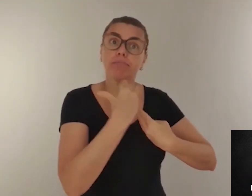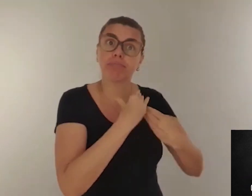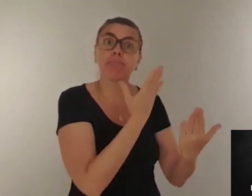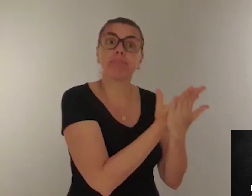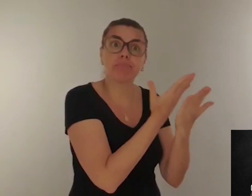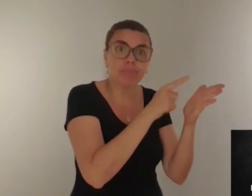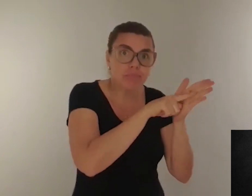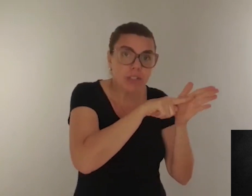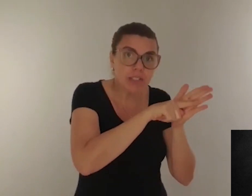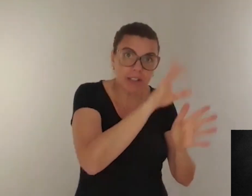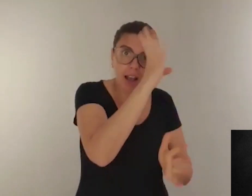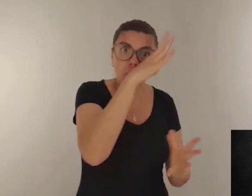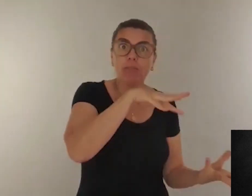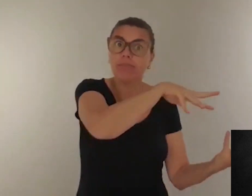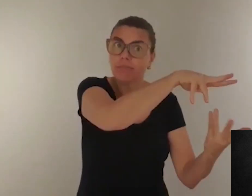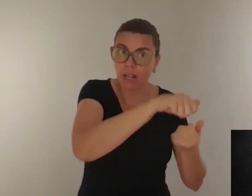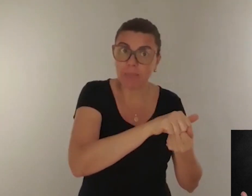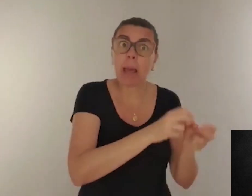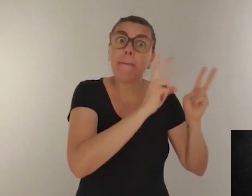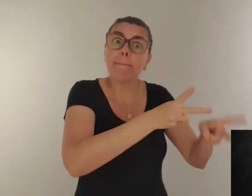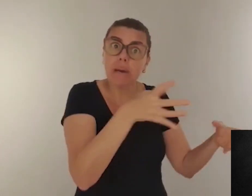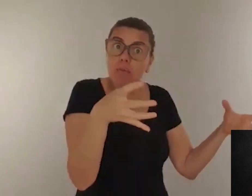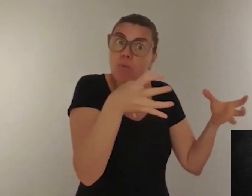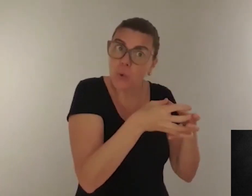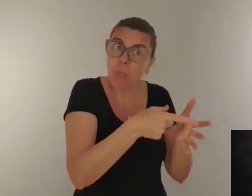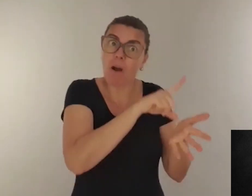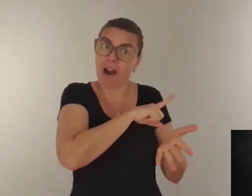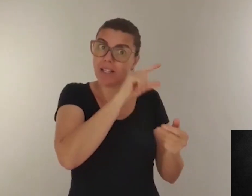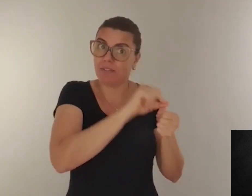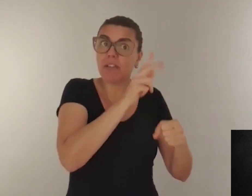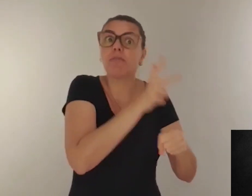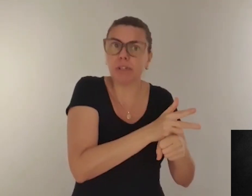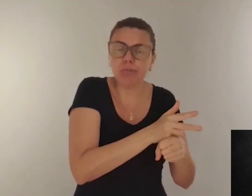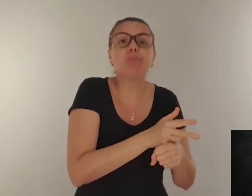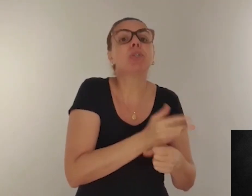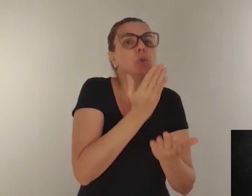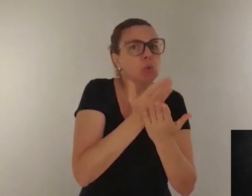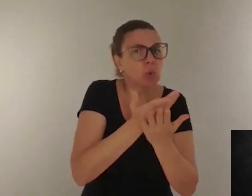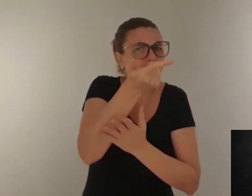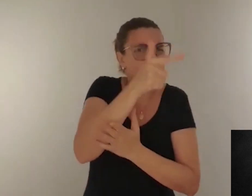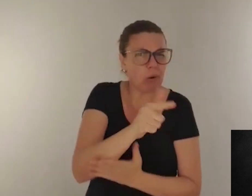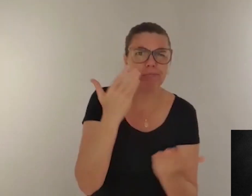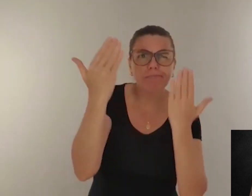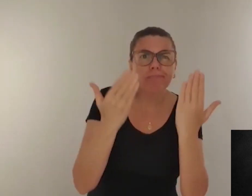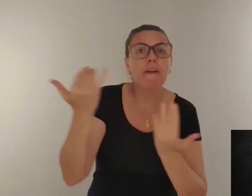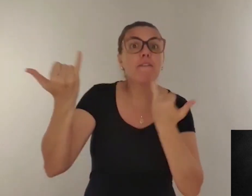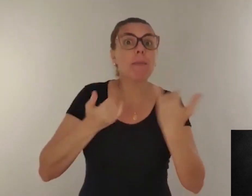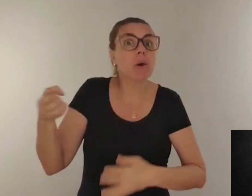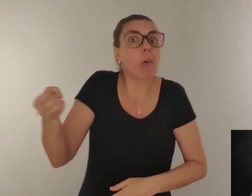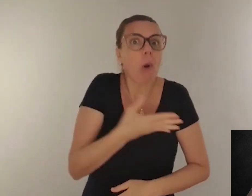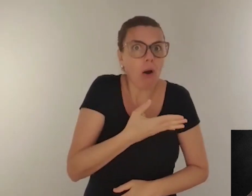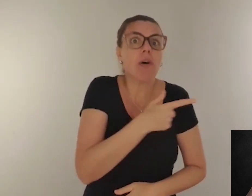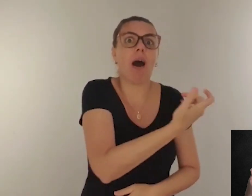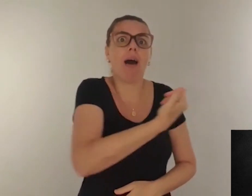de acordo com um dos estudos que orientam a tomada de decisões internacional. Agora, esse mesmo grupo que produziu aquele estudo revisou os